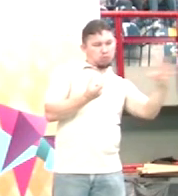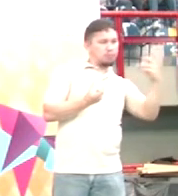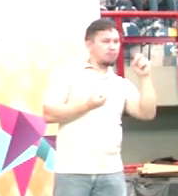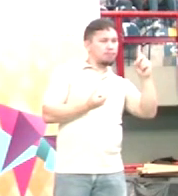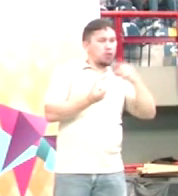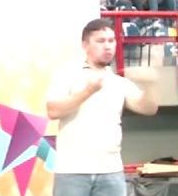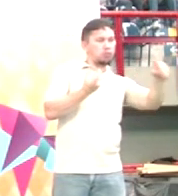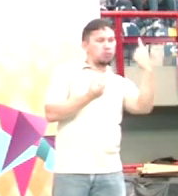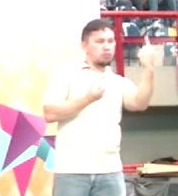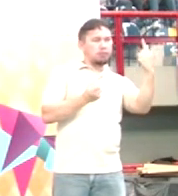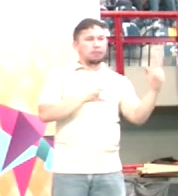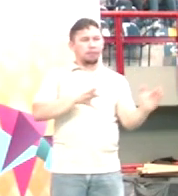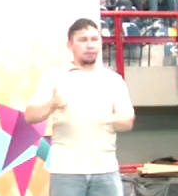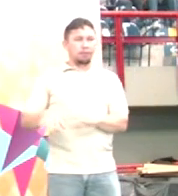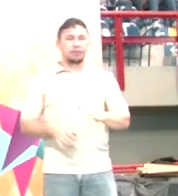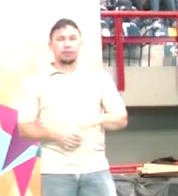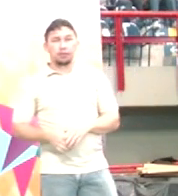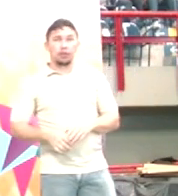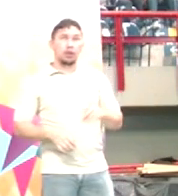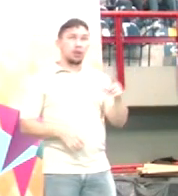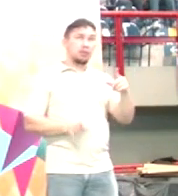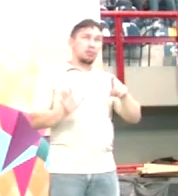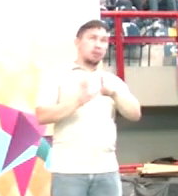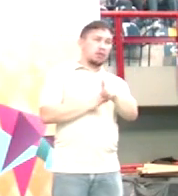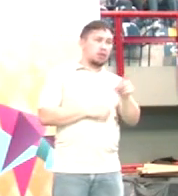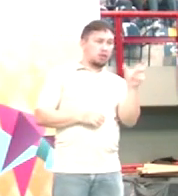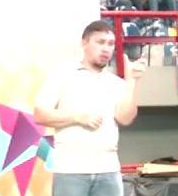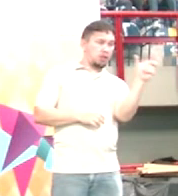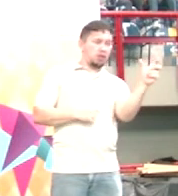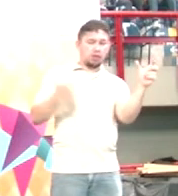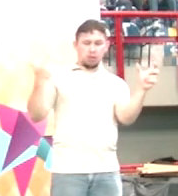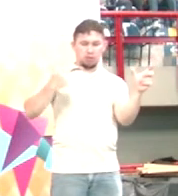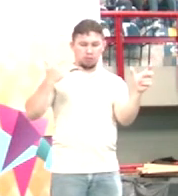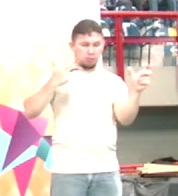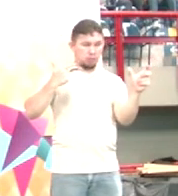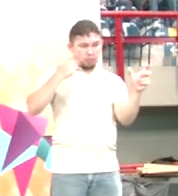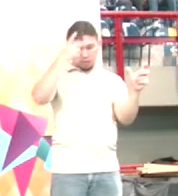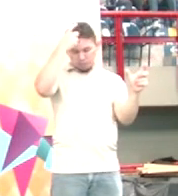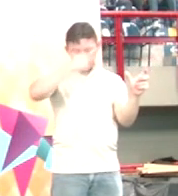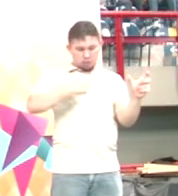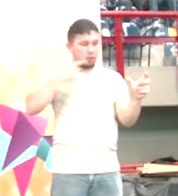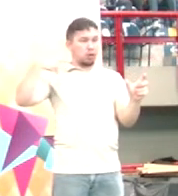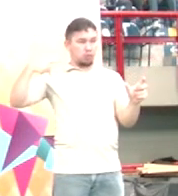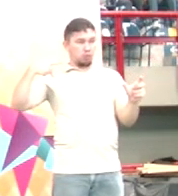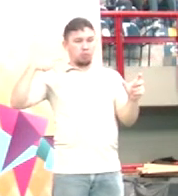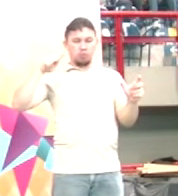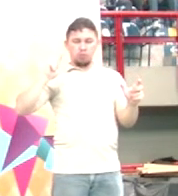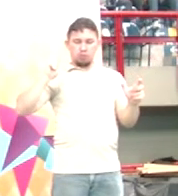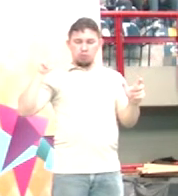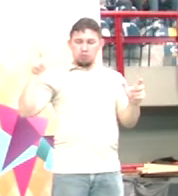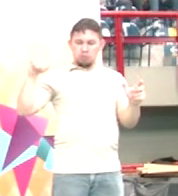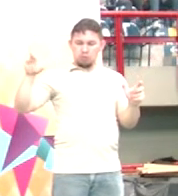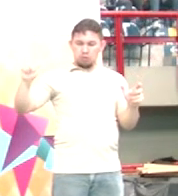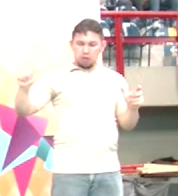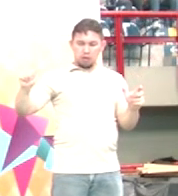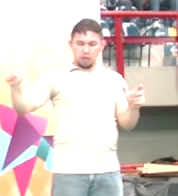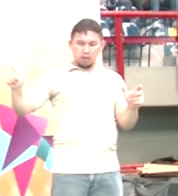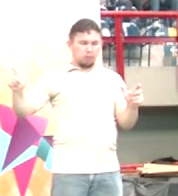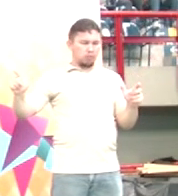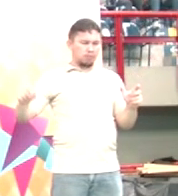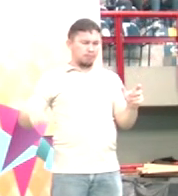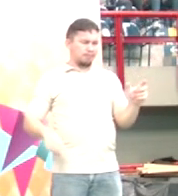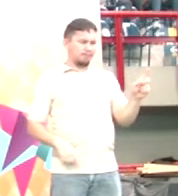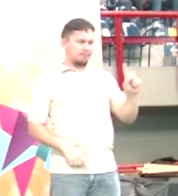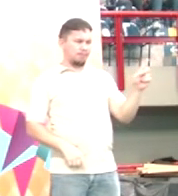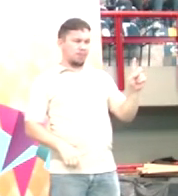É permitido colocar palavras na segunda pessoa do plural na redação? Não. A segunda pessoa do plural,